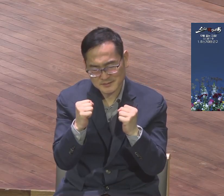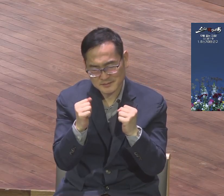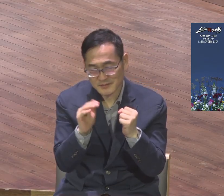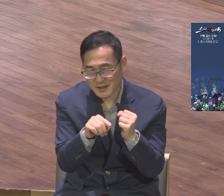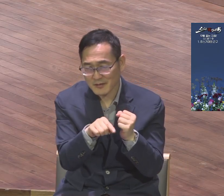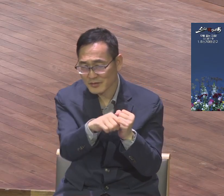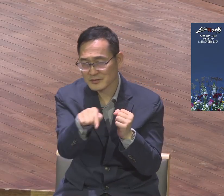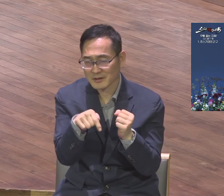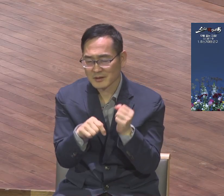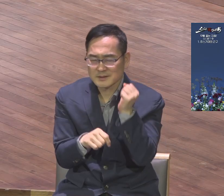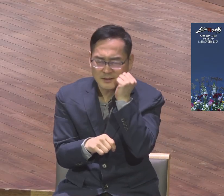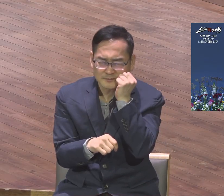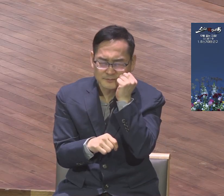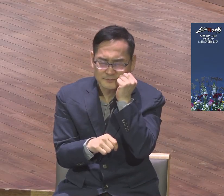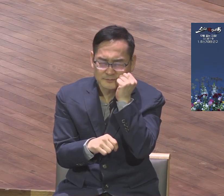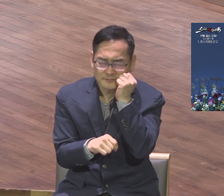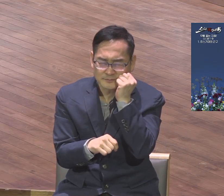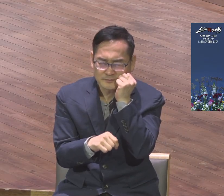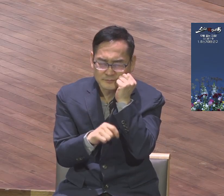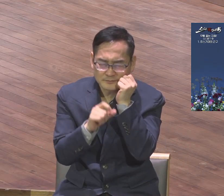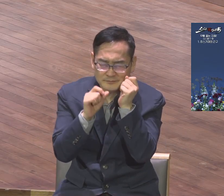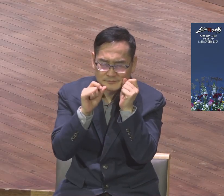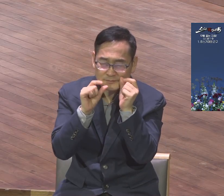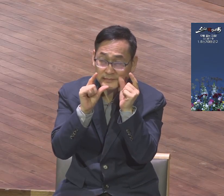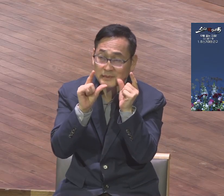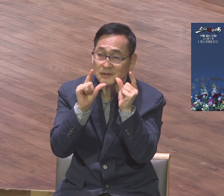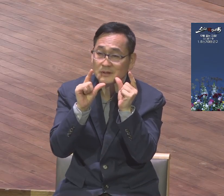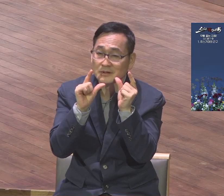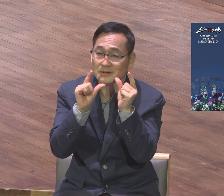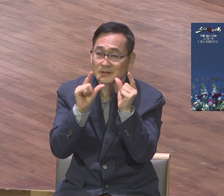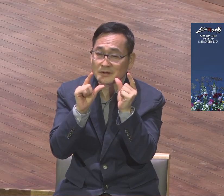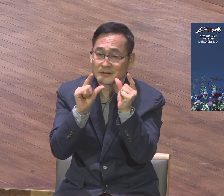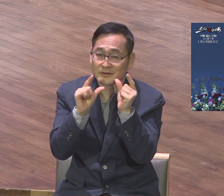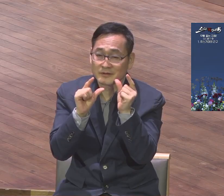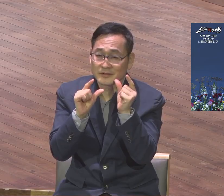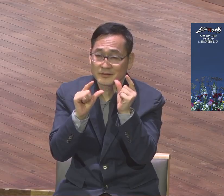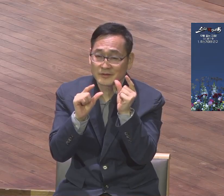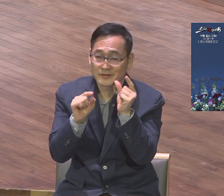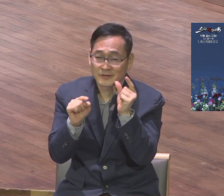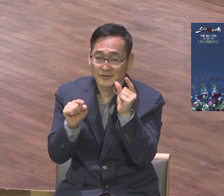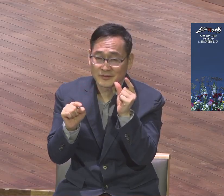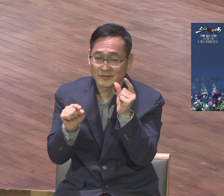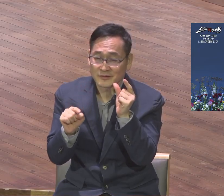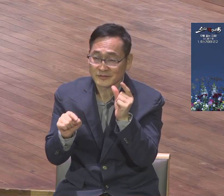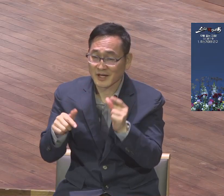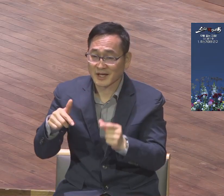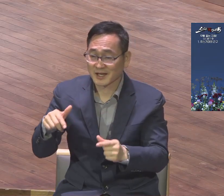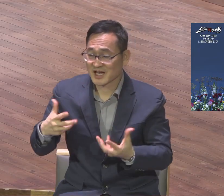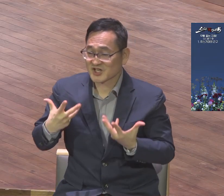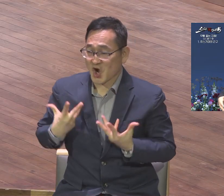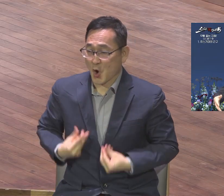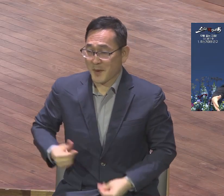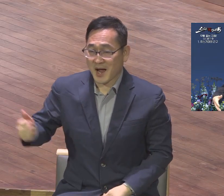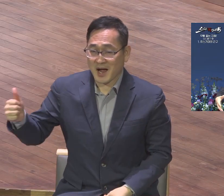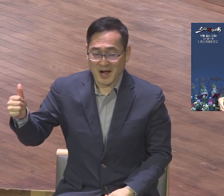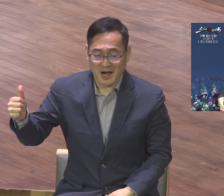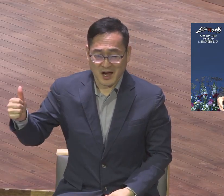들었는데 잠에서 깨어보니까 그들 앞에 절망이라고 하는 거인이